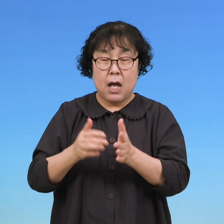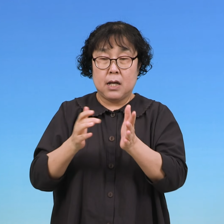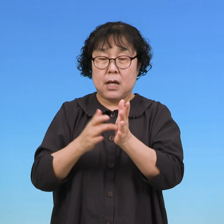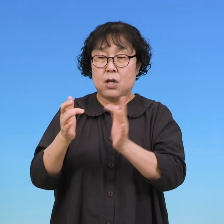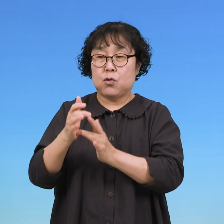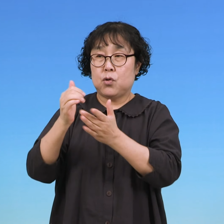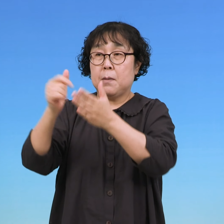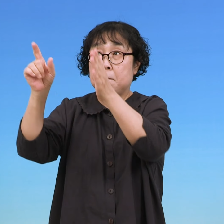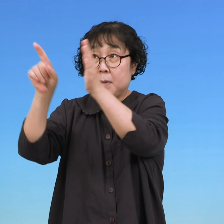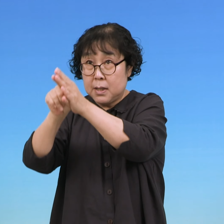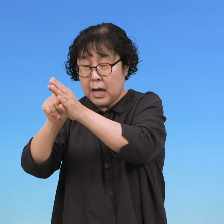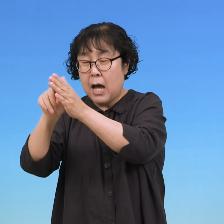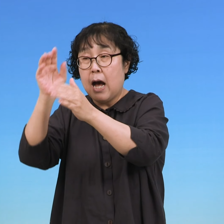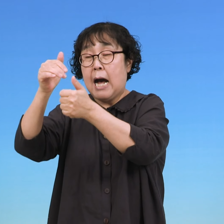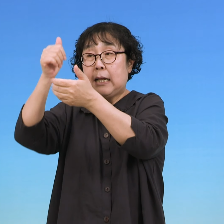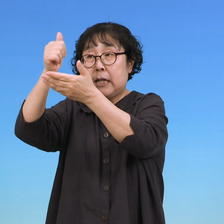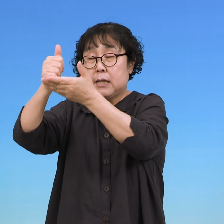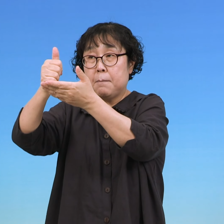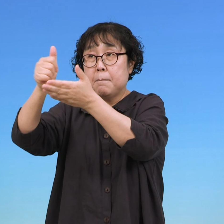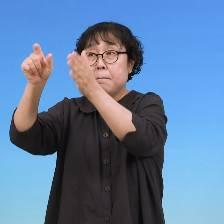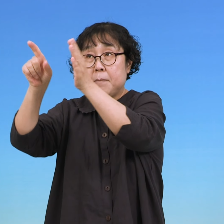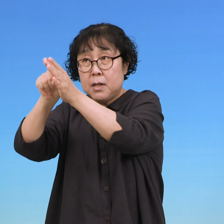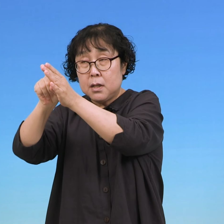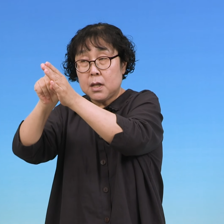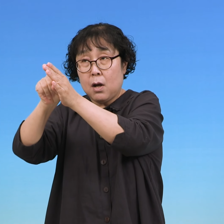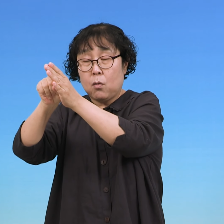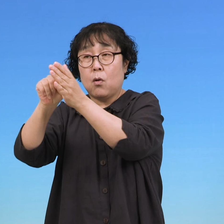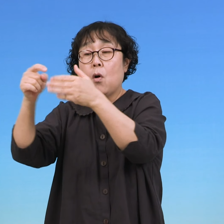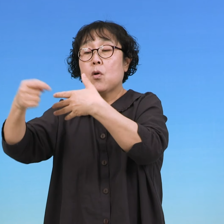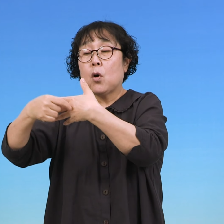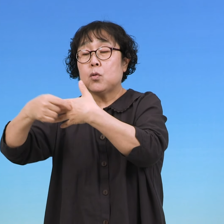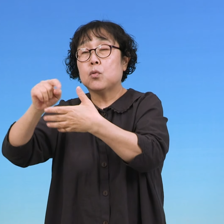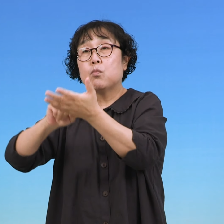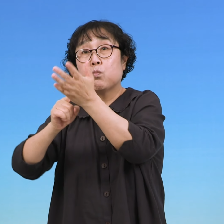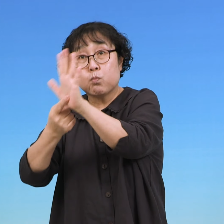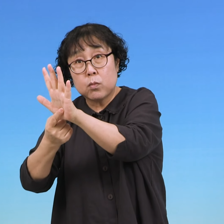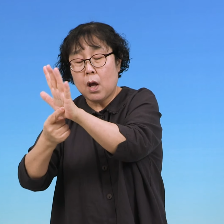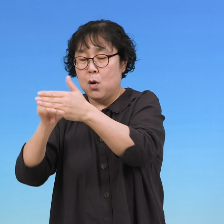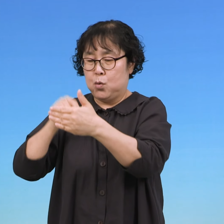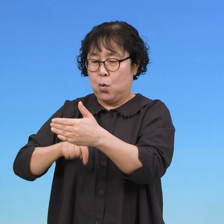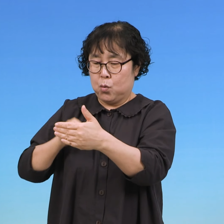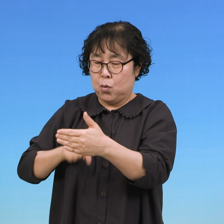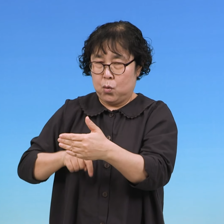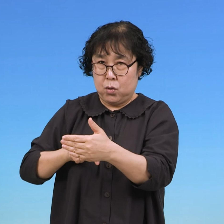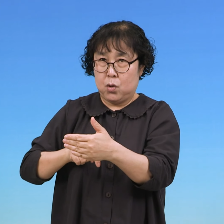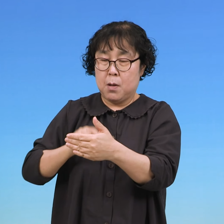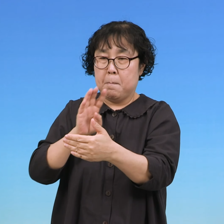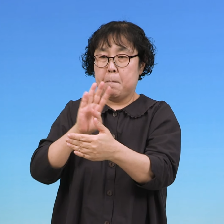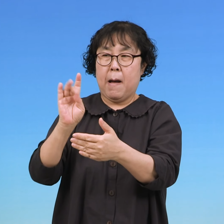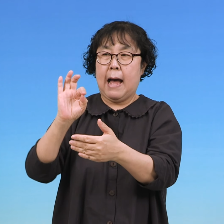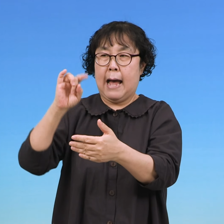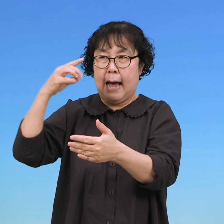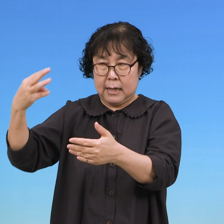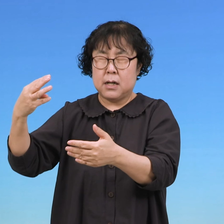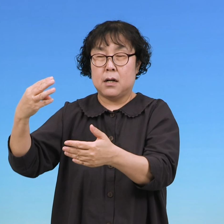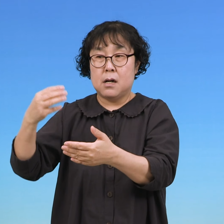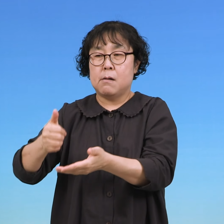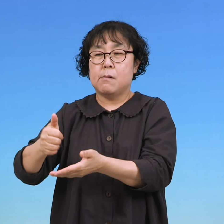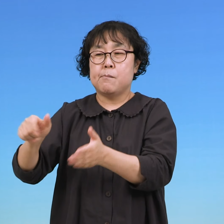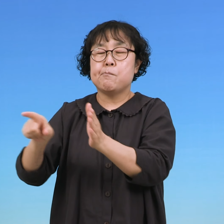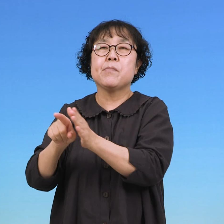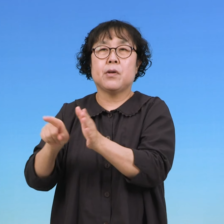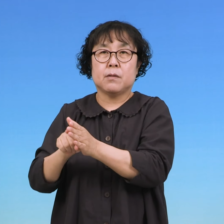여호와를 믿는다라고 쓰고 바알을 의지한다. 왜? 바알은 물질을 주는 그런